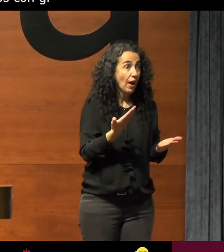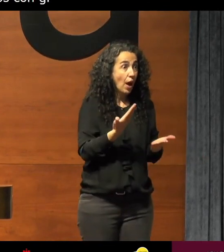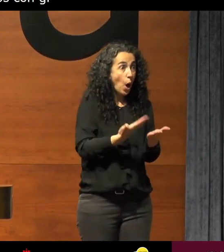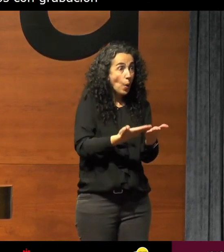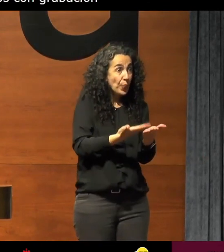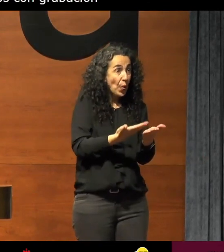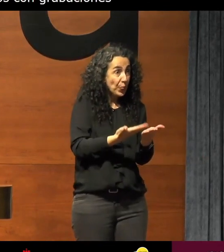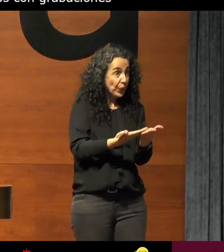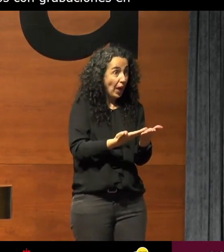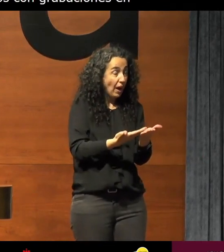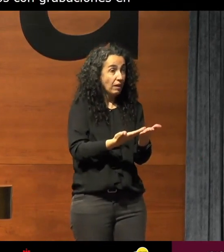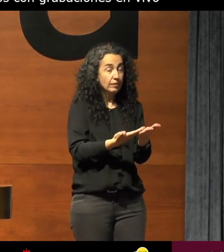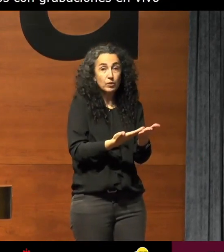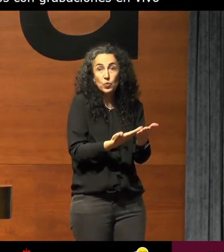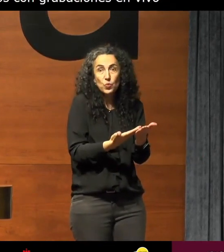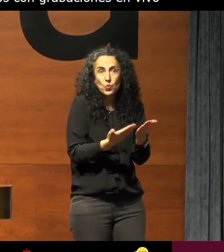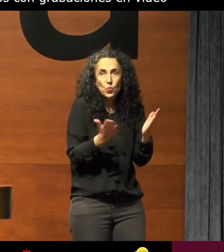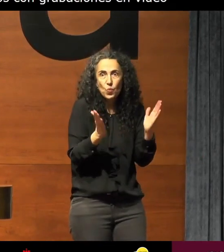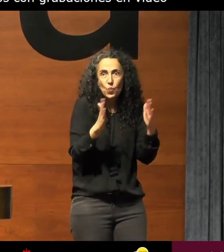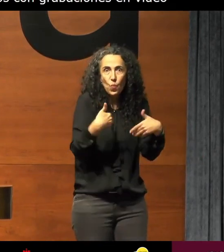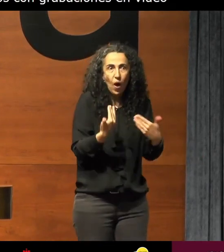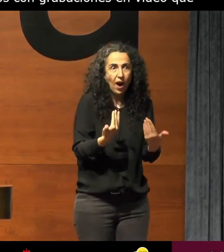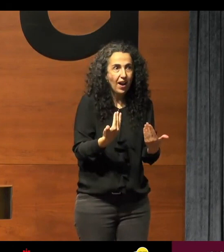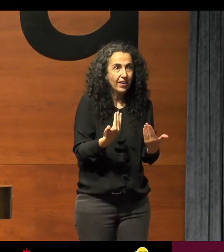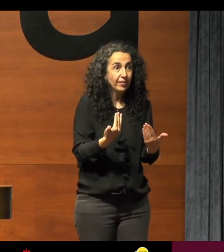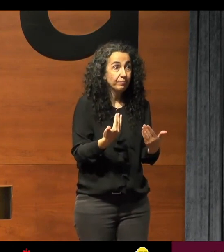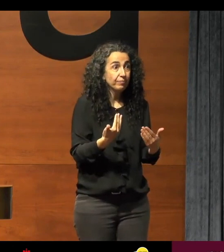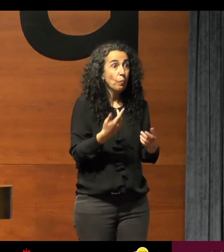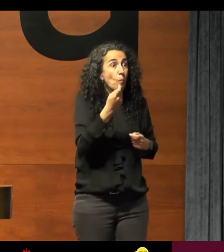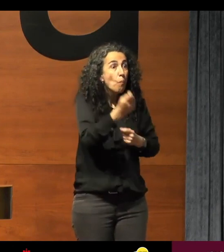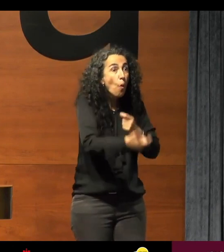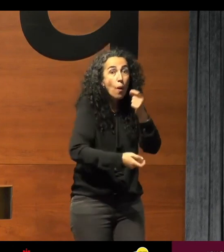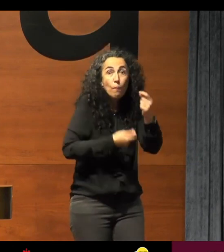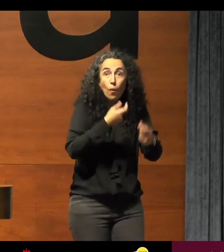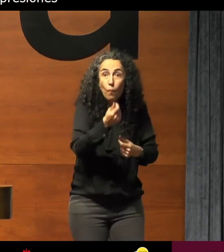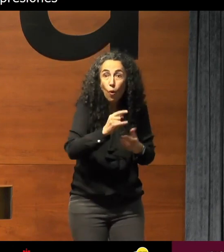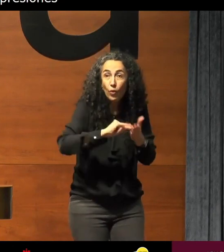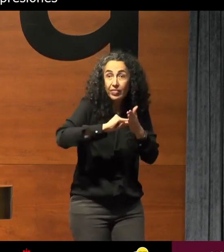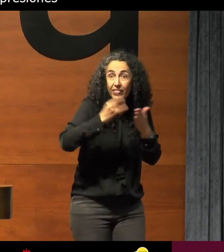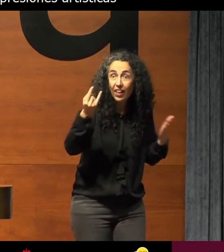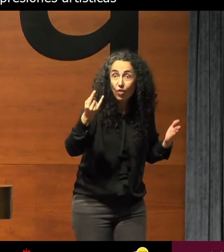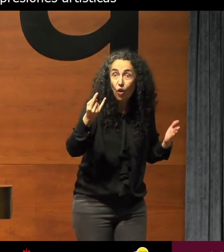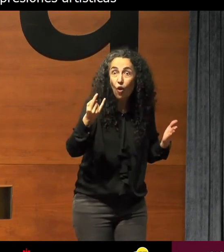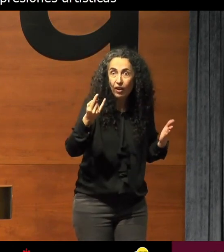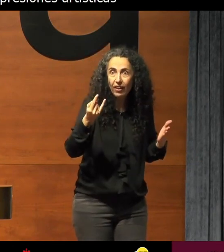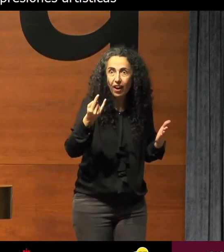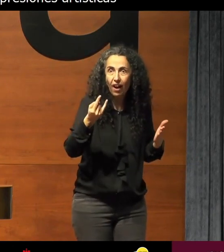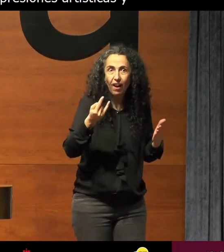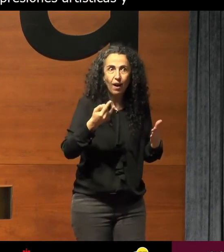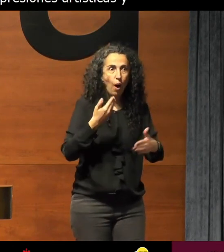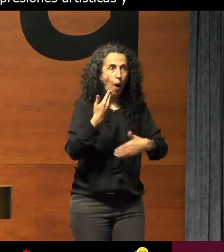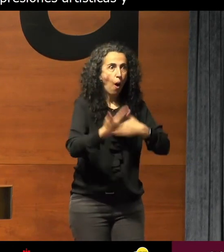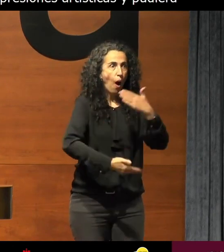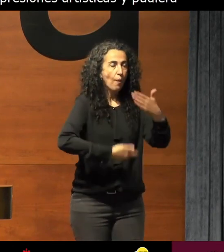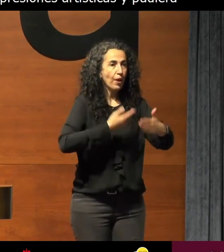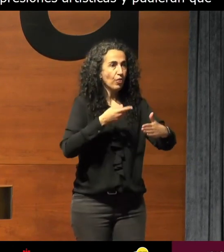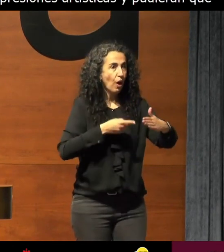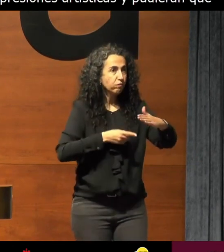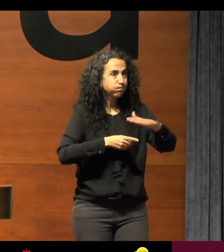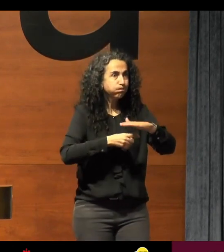vídeo que pudieran recoger todas esas expresiones artísticas y pudieran quedar documentadas. Gracias a los